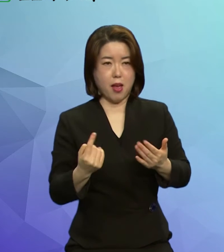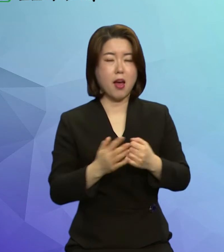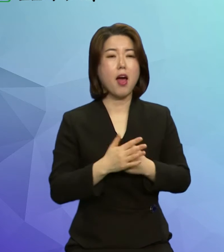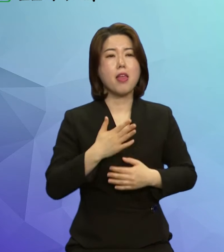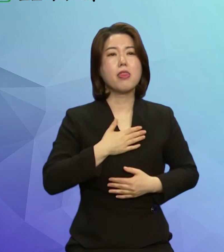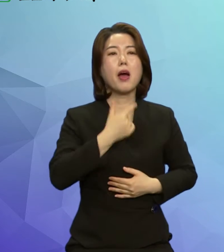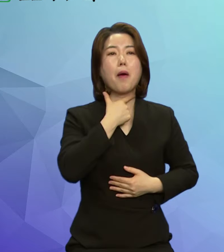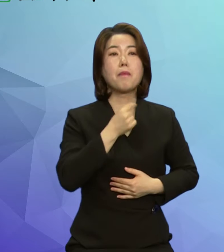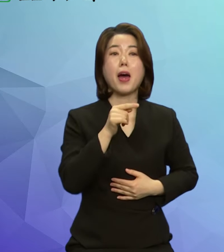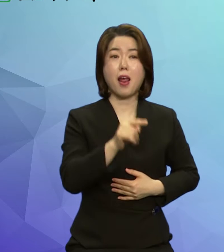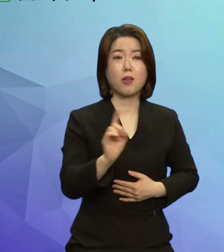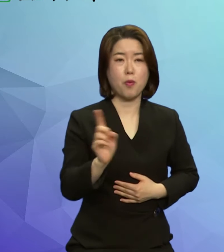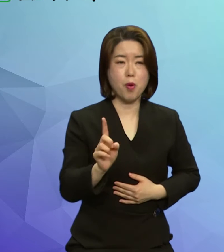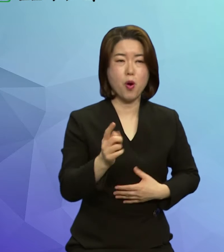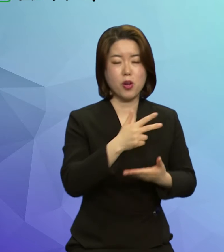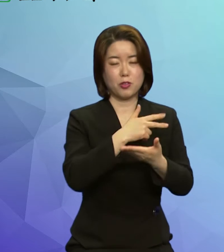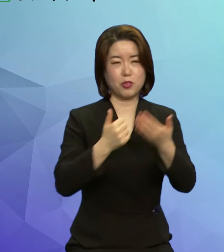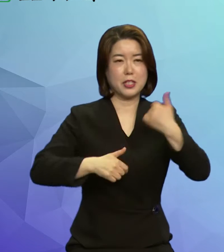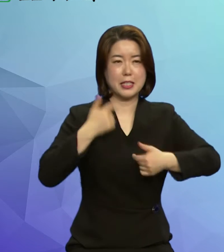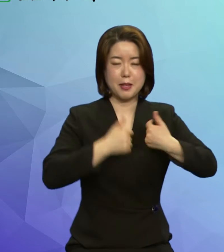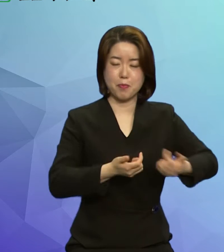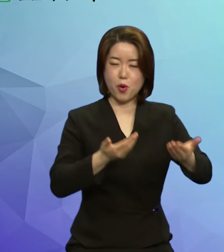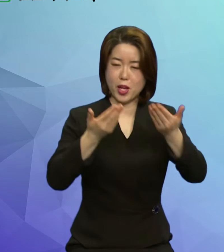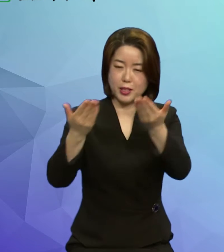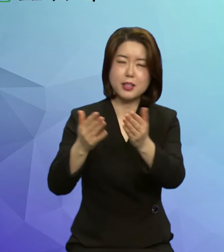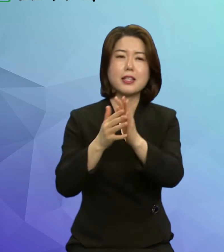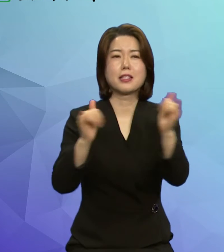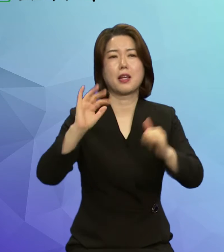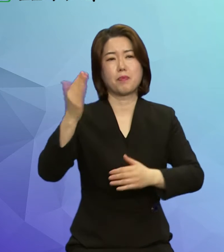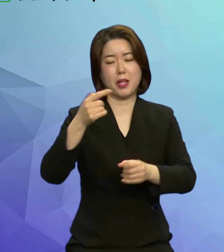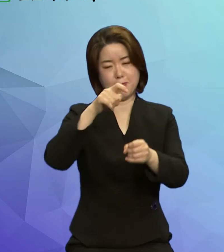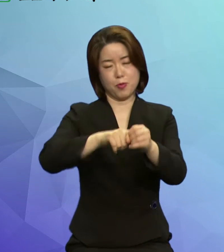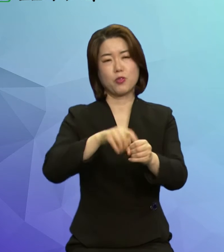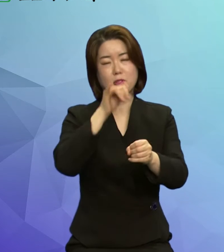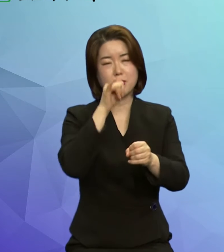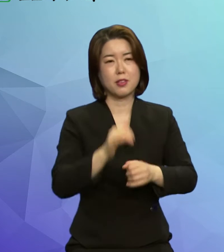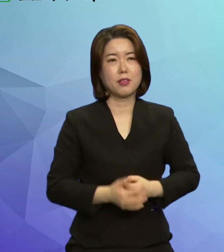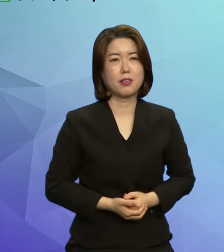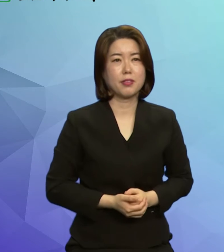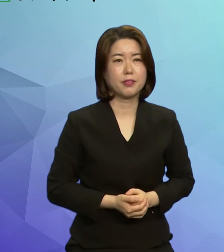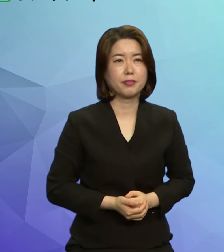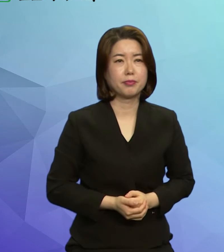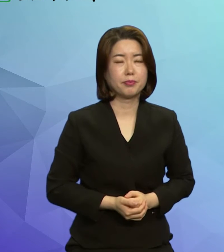우리가 바라는 것은 주님을 기쁘게 해드리는 사람이 되는 것입니다.